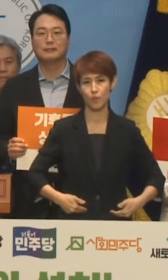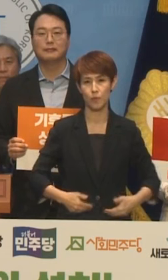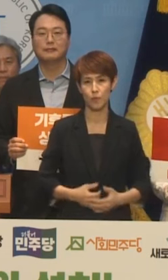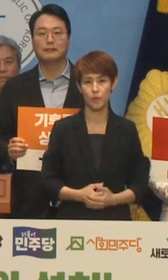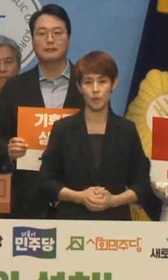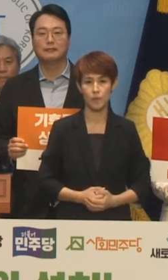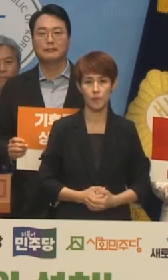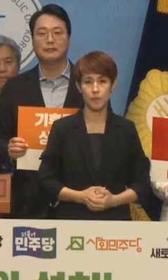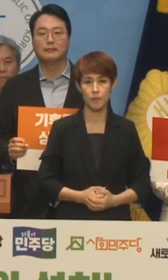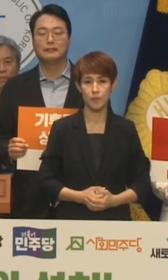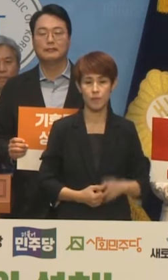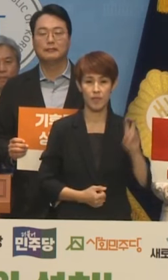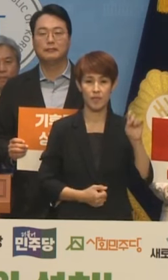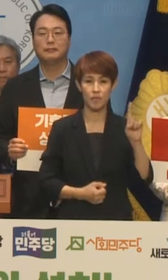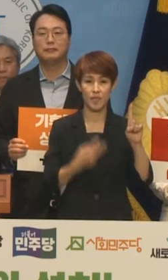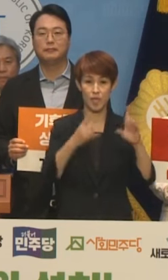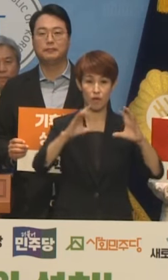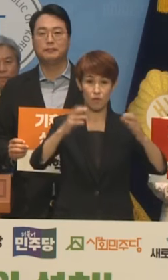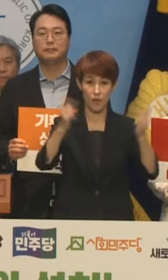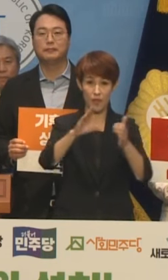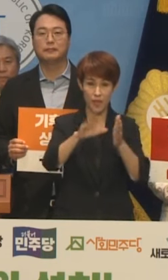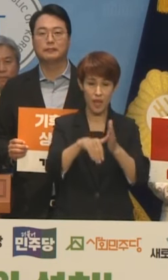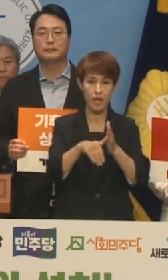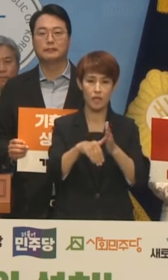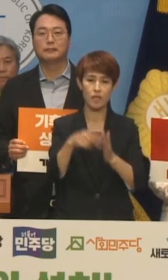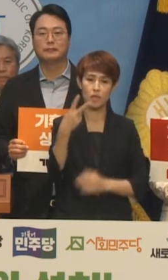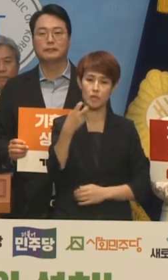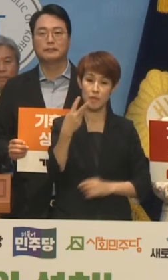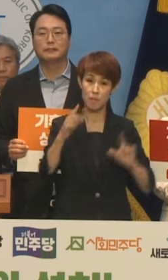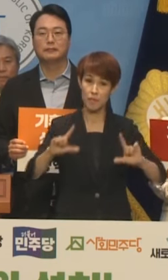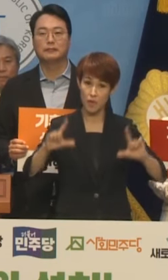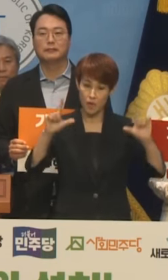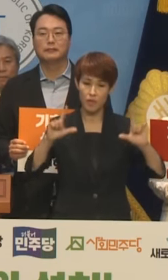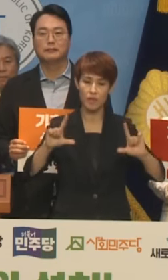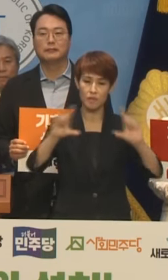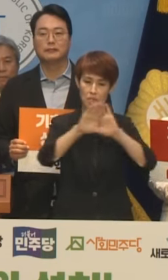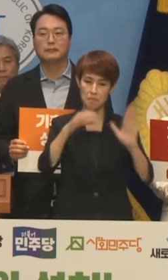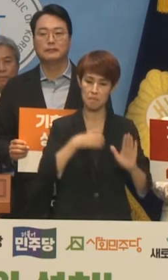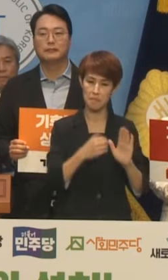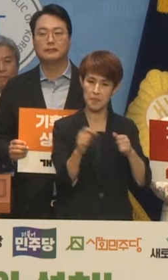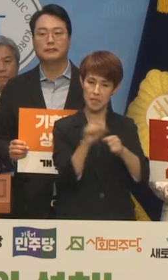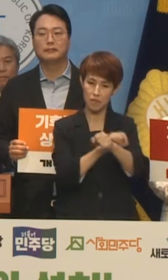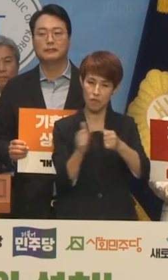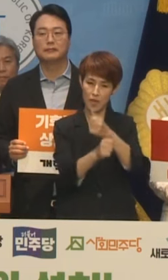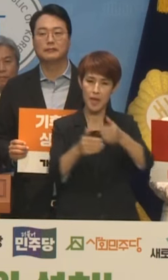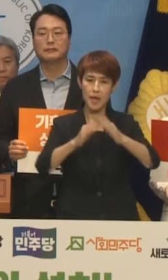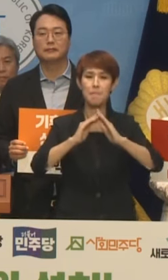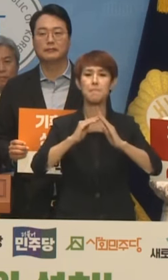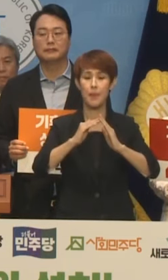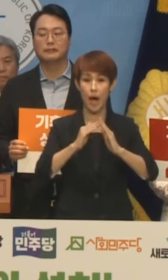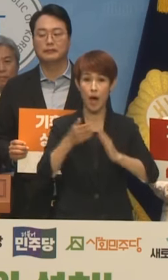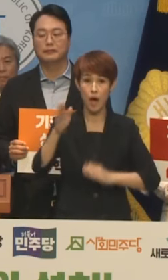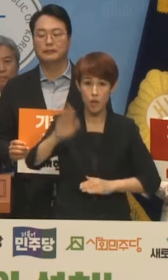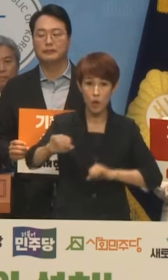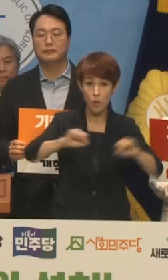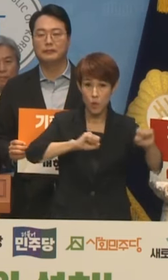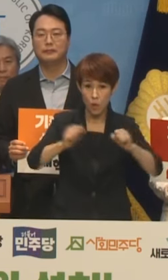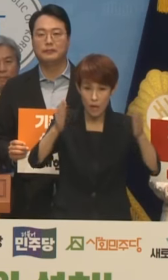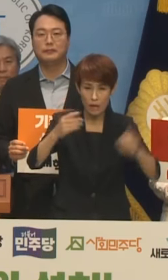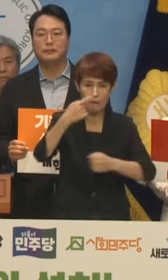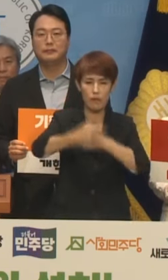것입니다. 21대 국회에서 2023년에 이르러 어렵게 기후특위가 구성되었지만 애초에 활동기간이